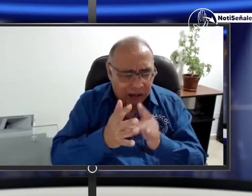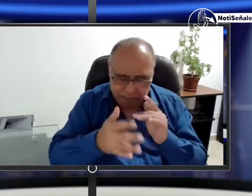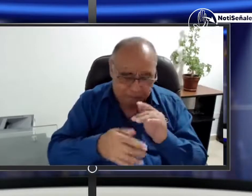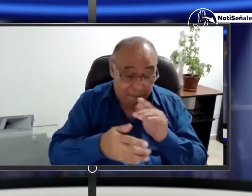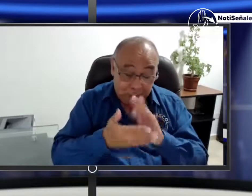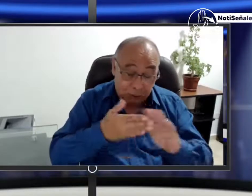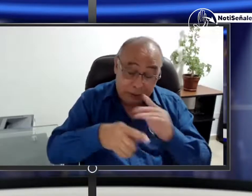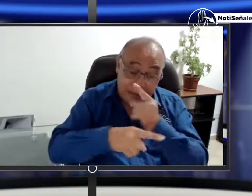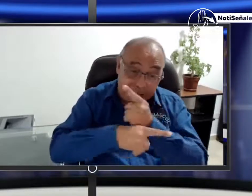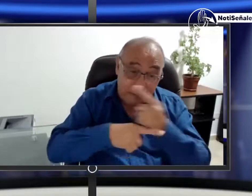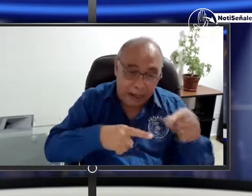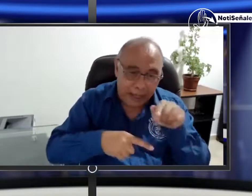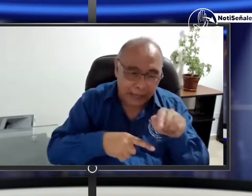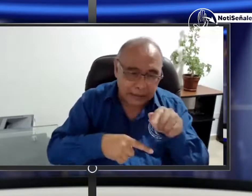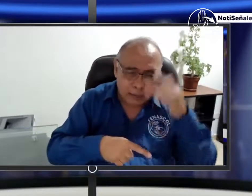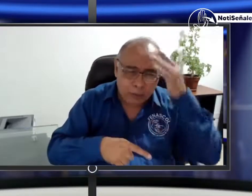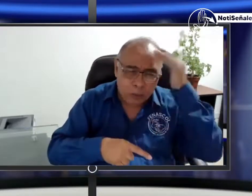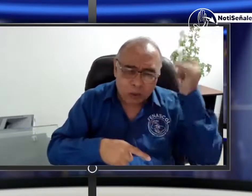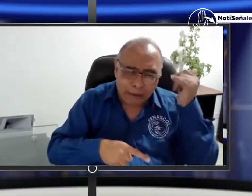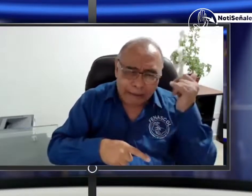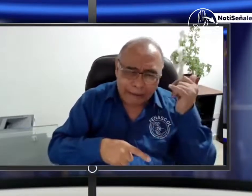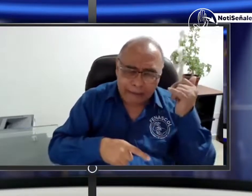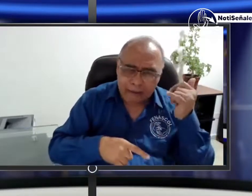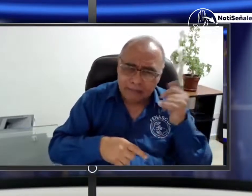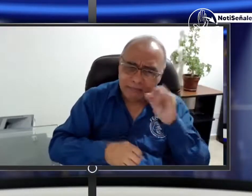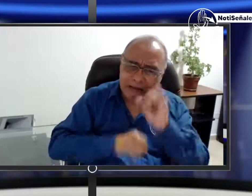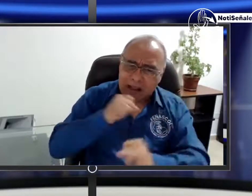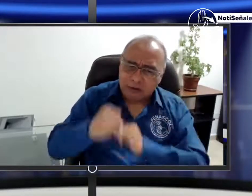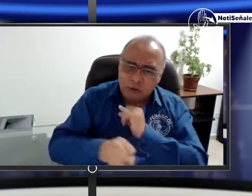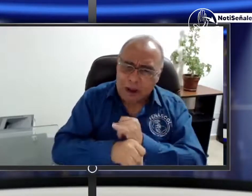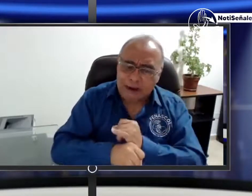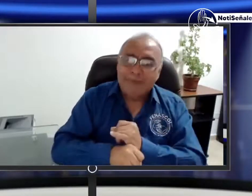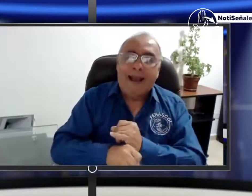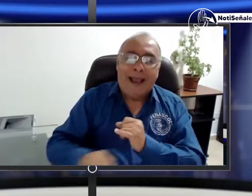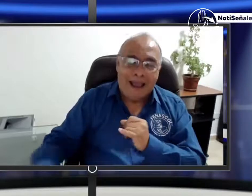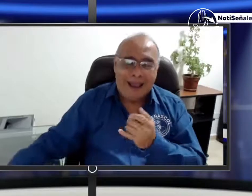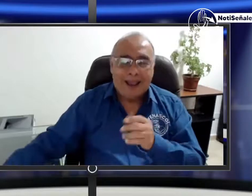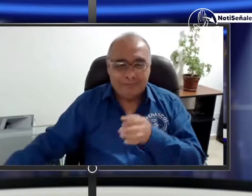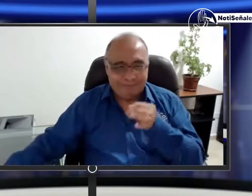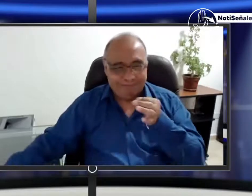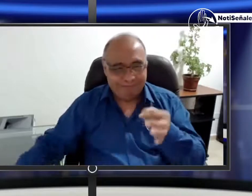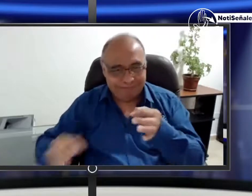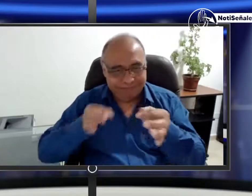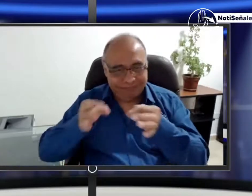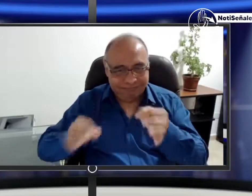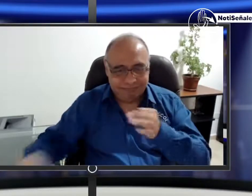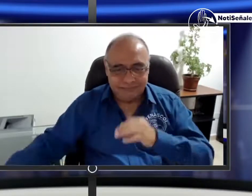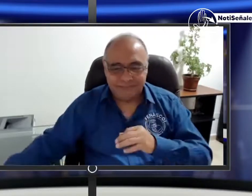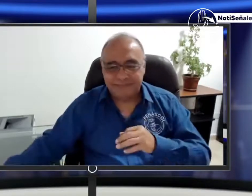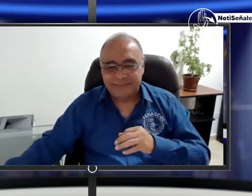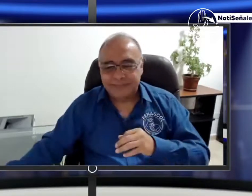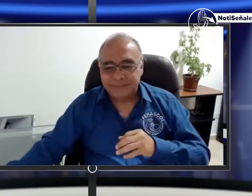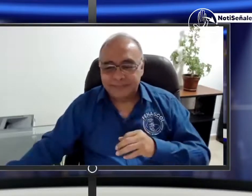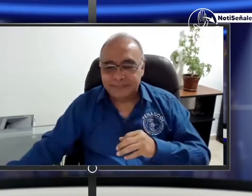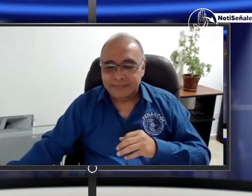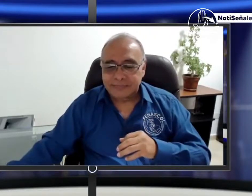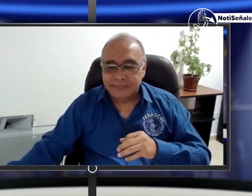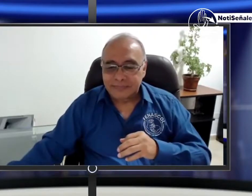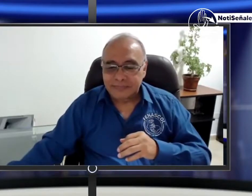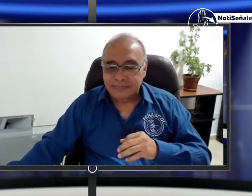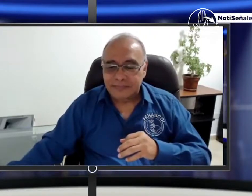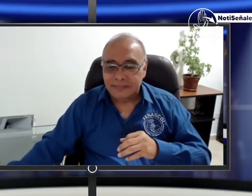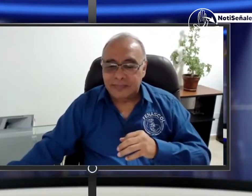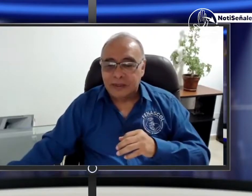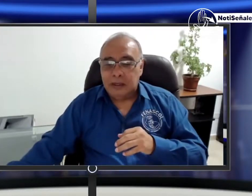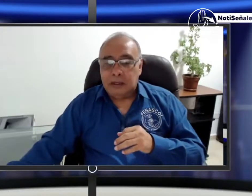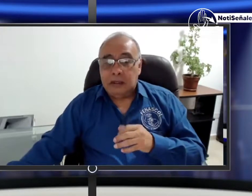probablemente que muchos tendrán discúlpenme porque se celebra esta semana internacional de las personas sordas